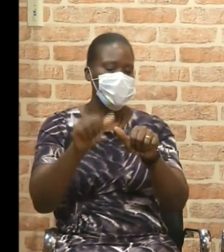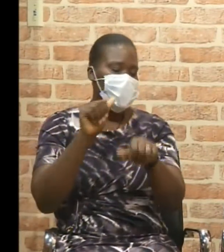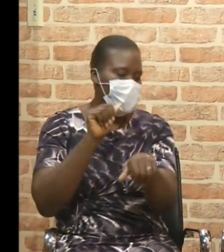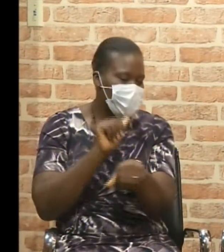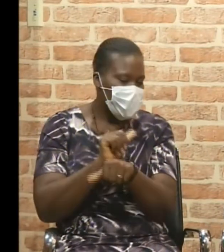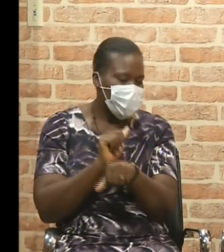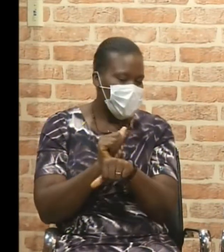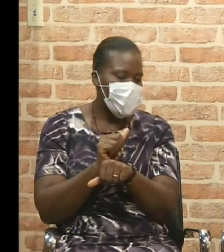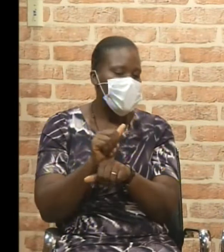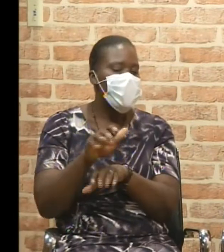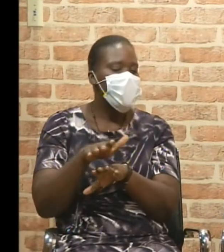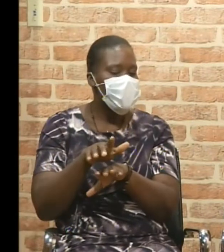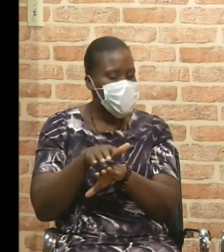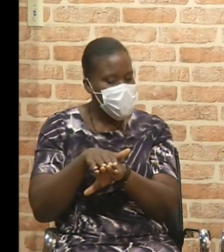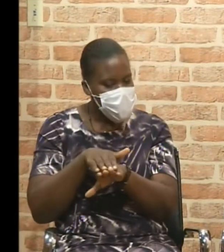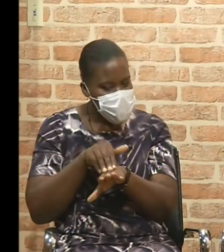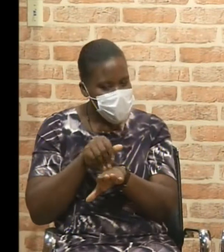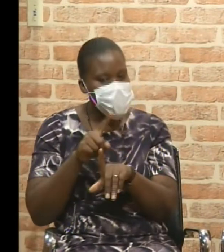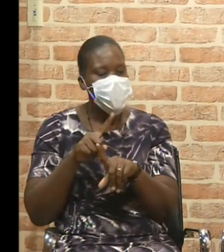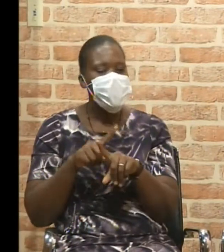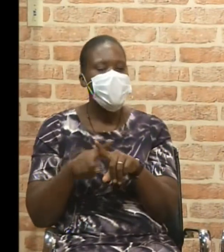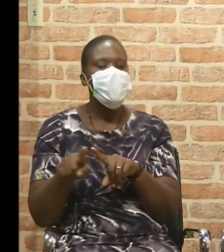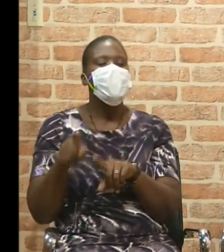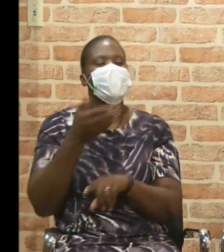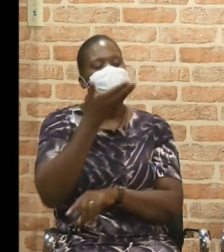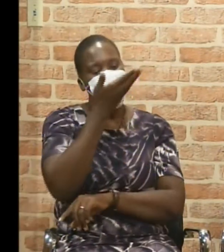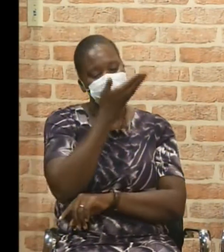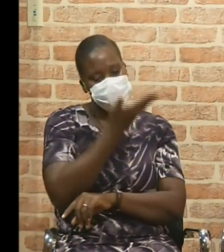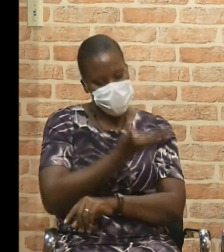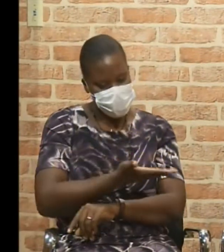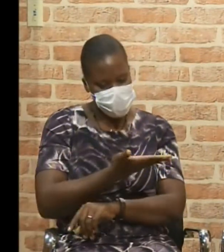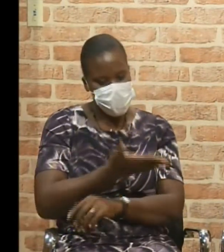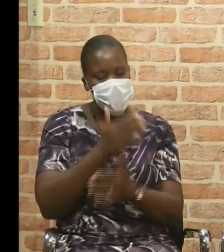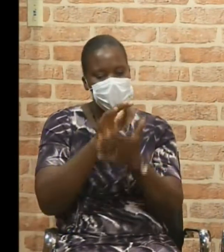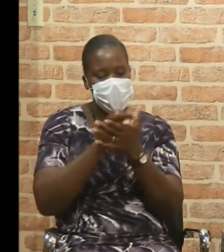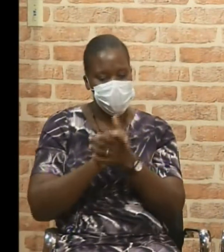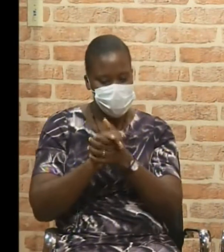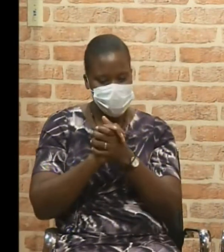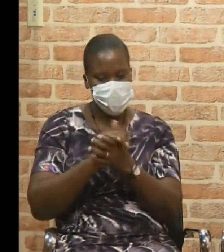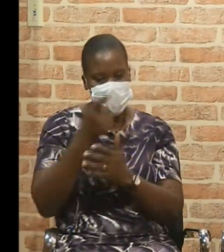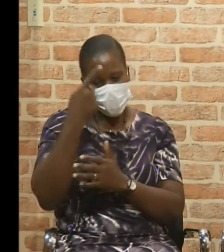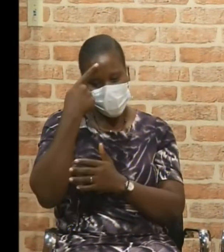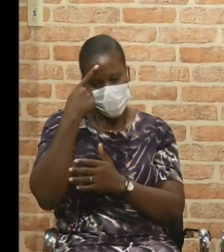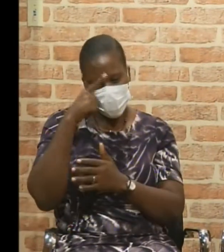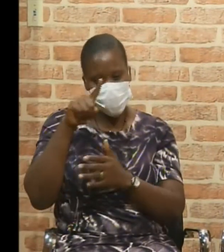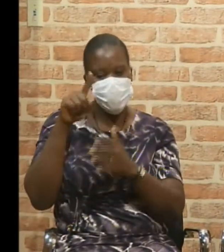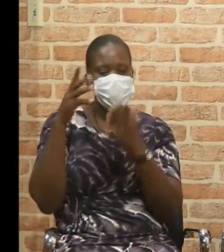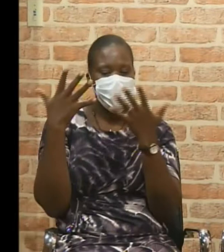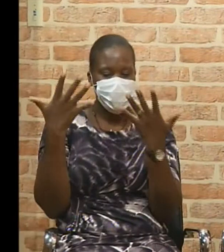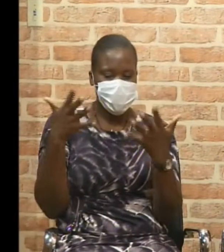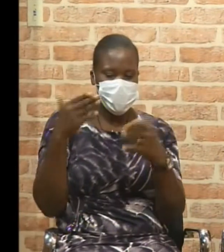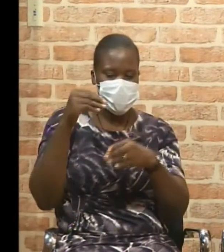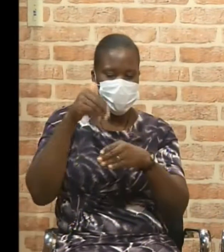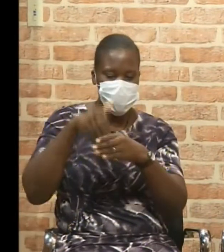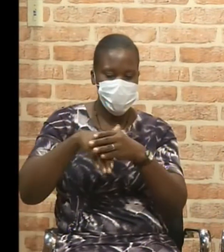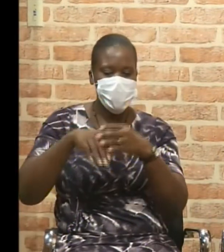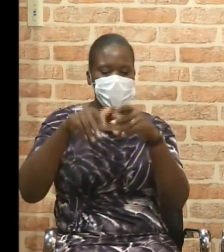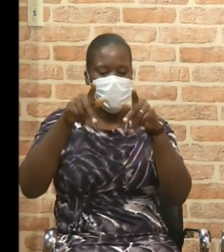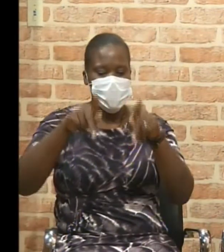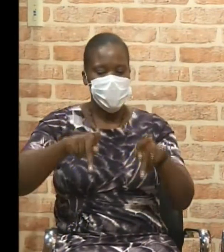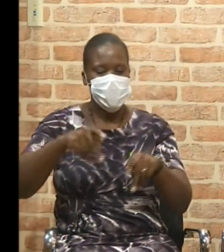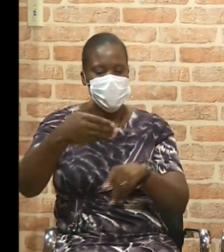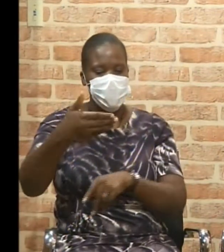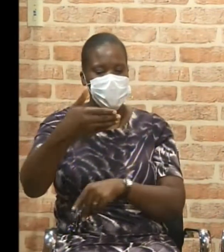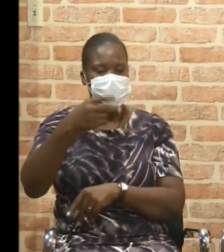que l'ilan mais moi-même moi assuré que m'a fait suivi bon côté pam yo pour que li capable aboutir pour moun yo vraiment intégrer aller travailler dans